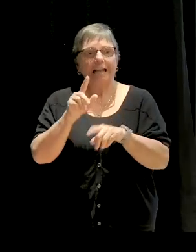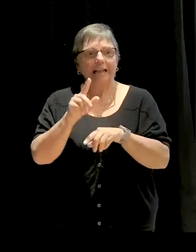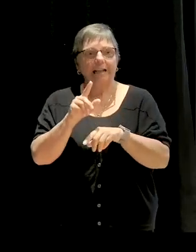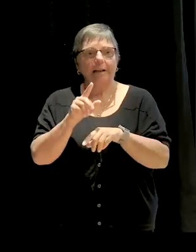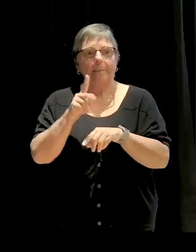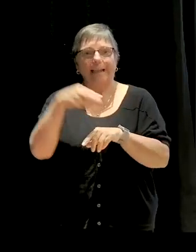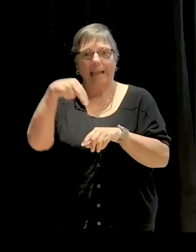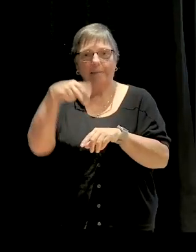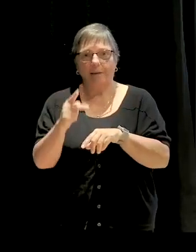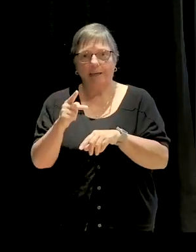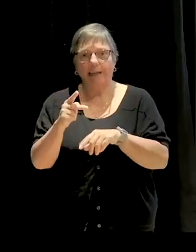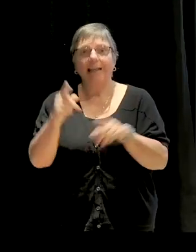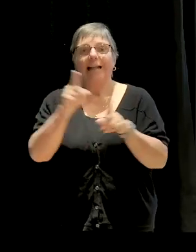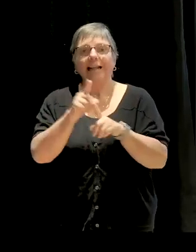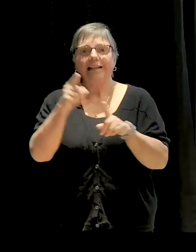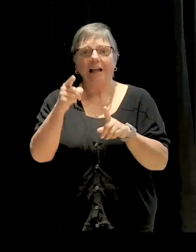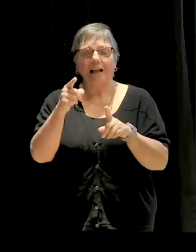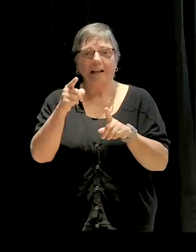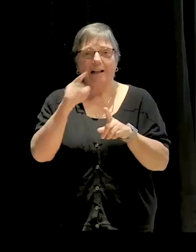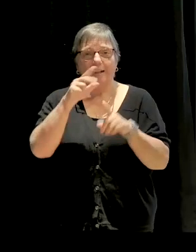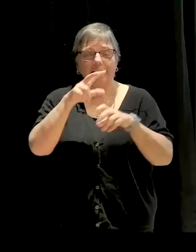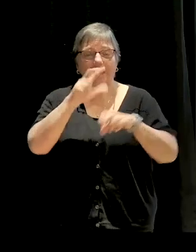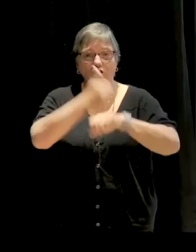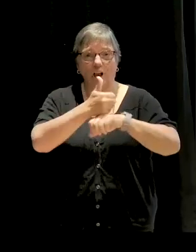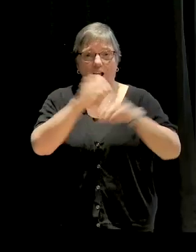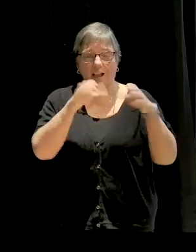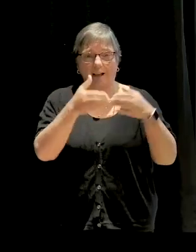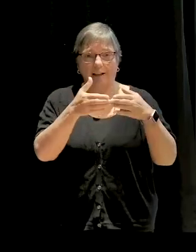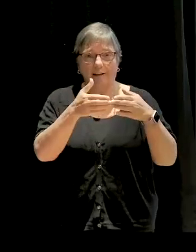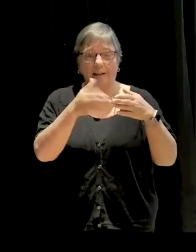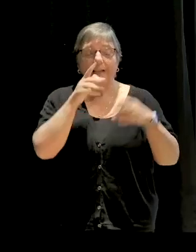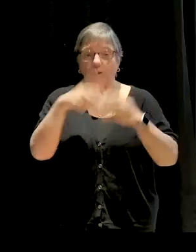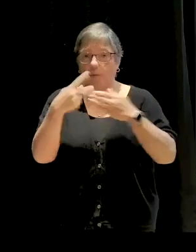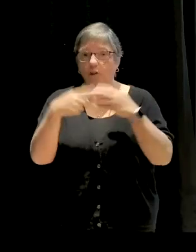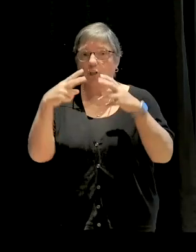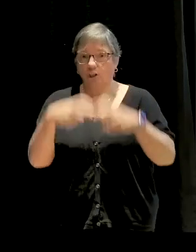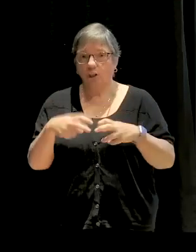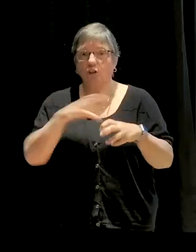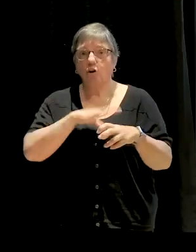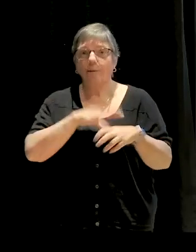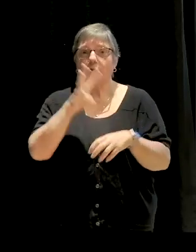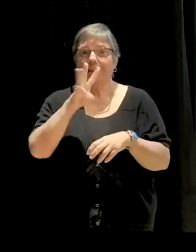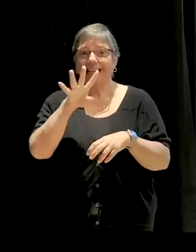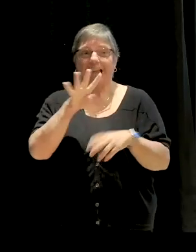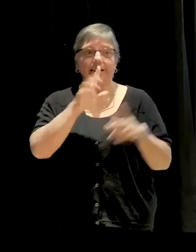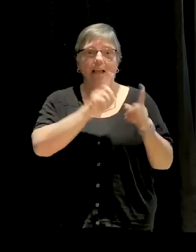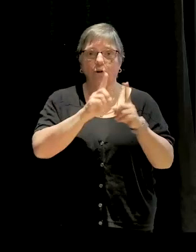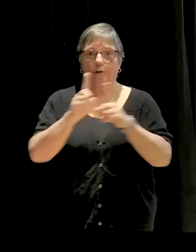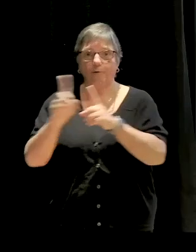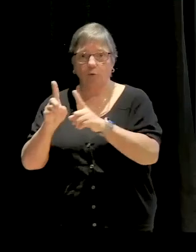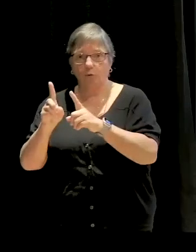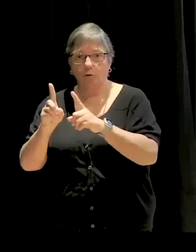de recherche du Canada Tradis. Donc, avec ce projet de recherche, nous avons mené 64 entretiens